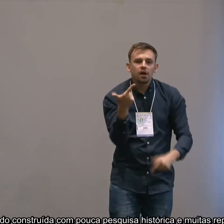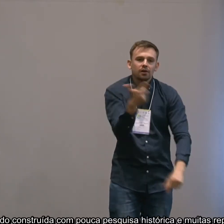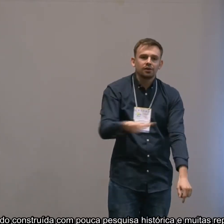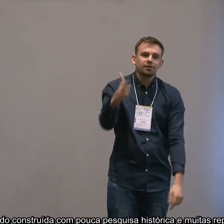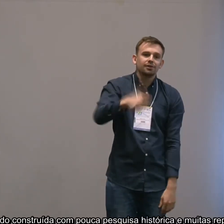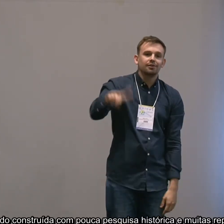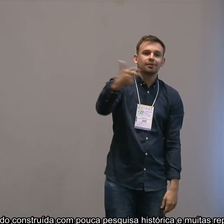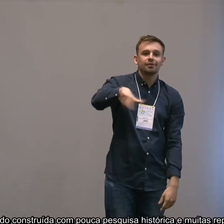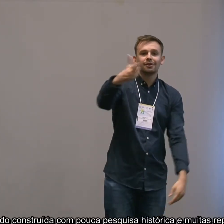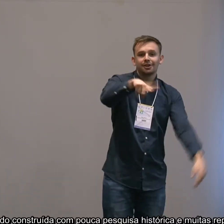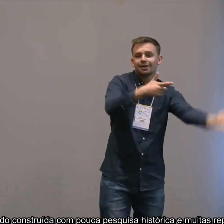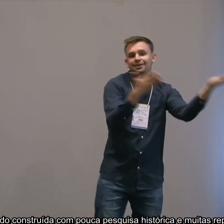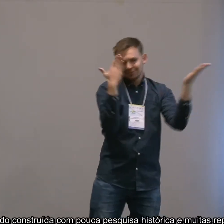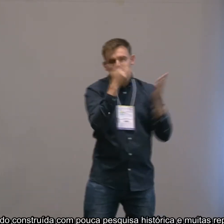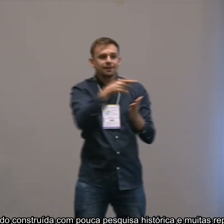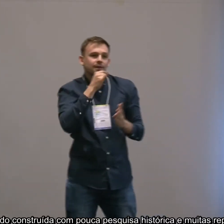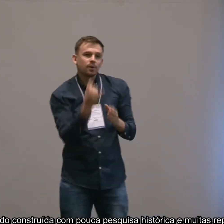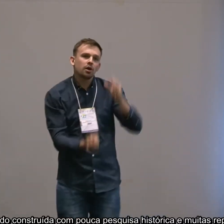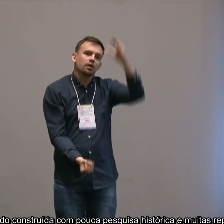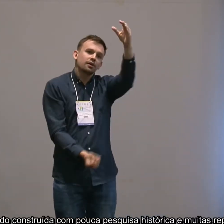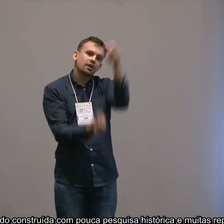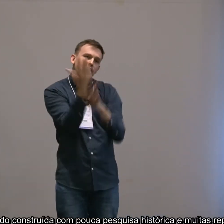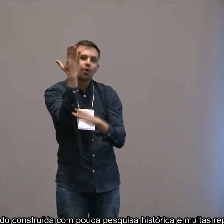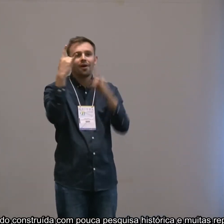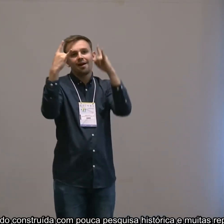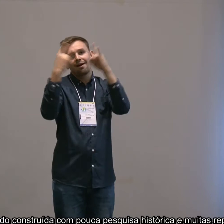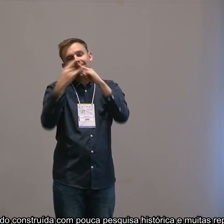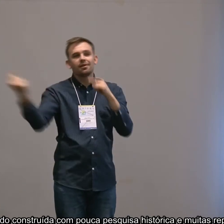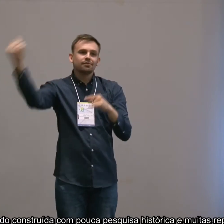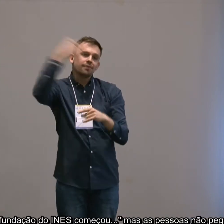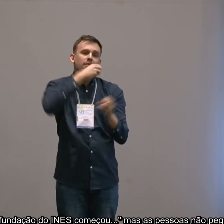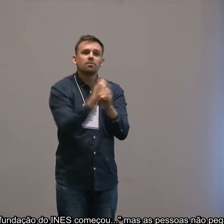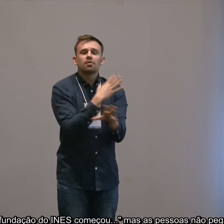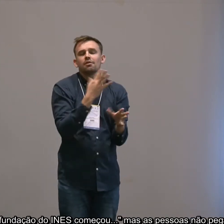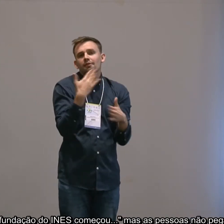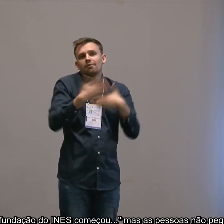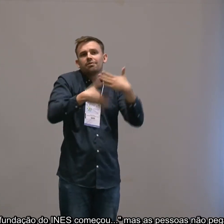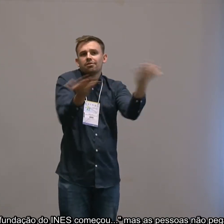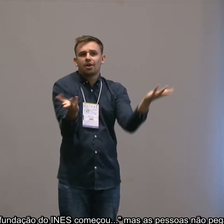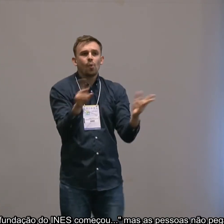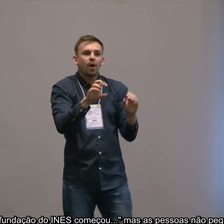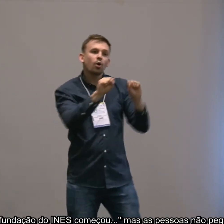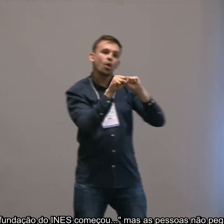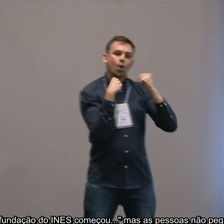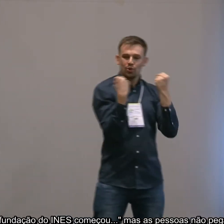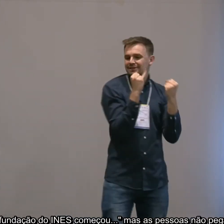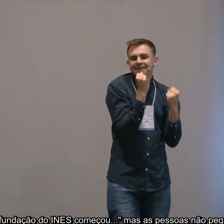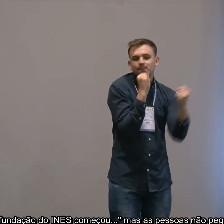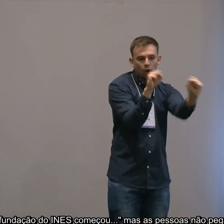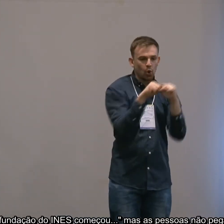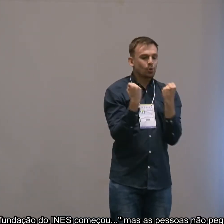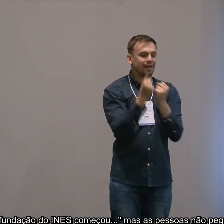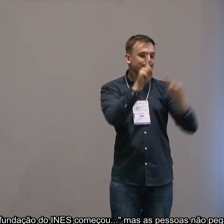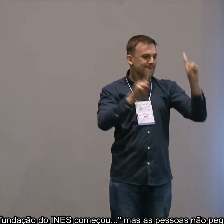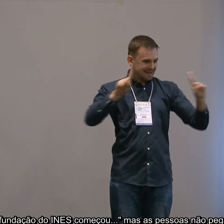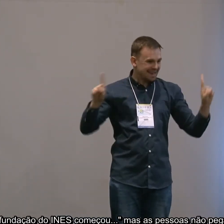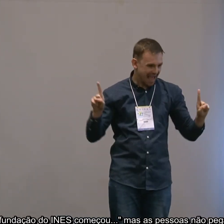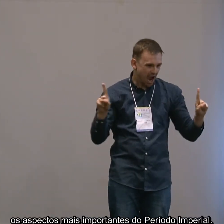com pouca pesquisa histórica e muitas repetições a fundação do Ines começou mas as pessoas não pegam os